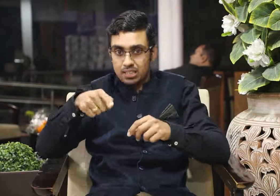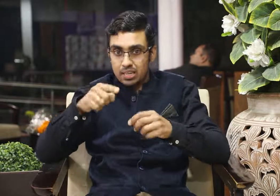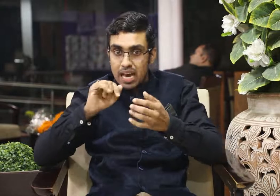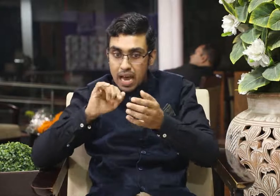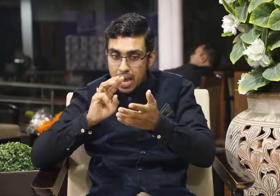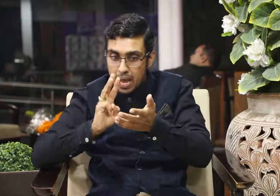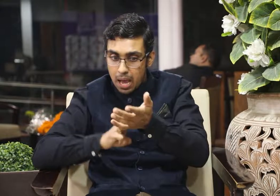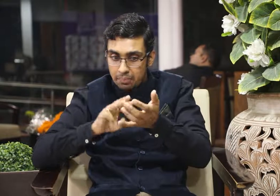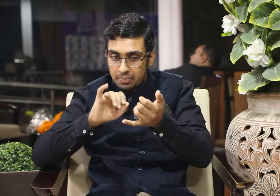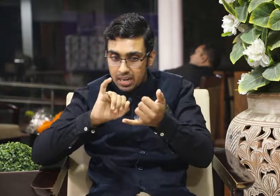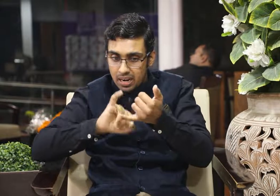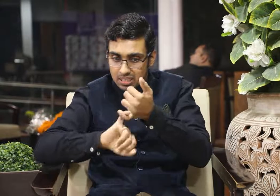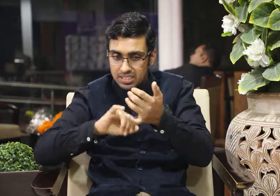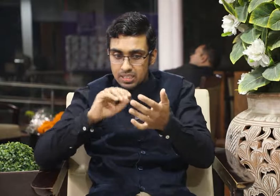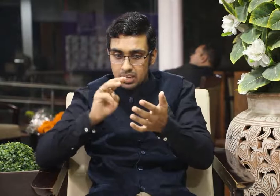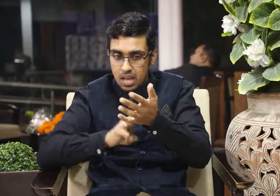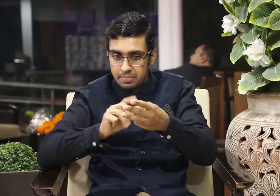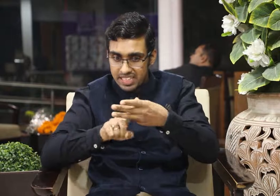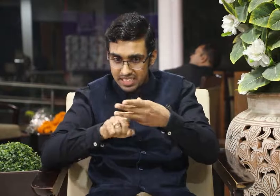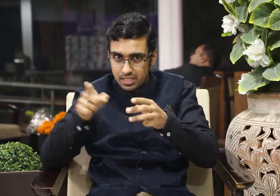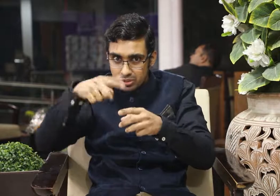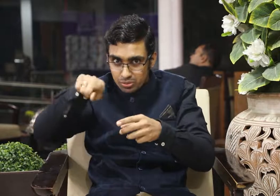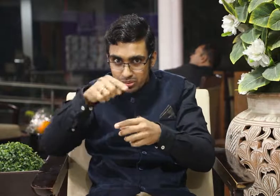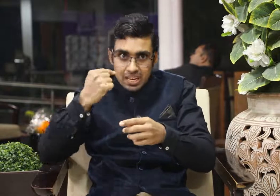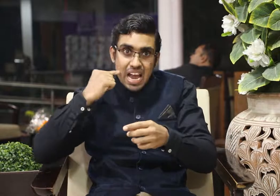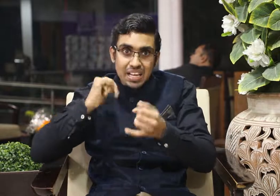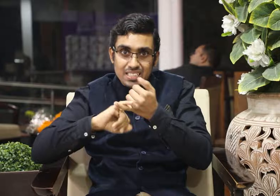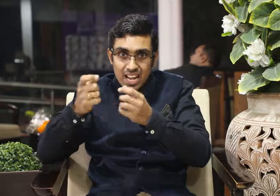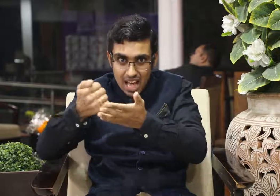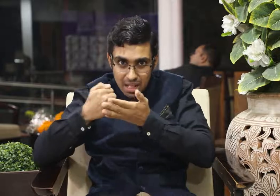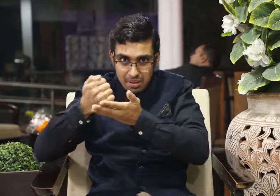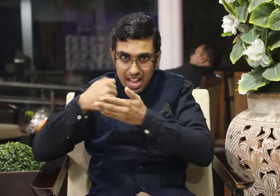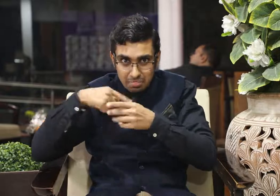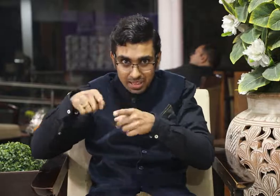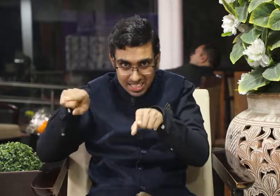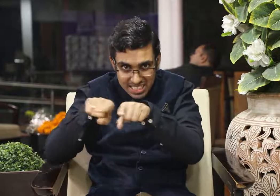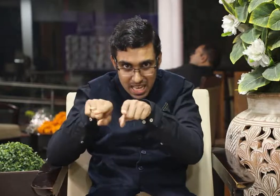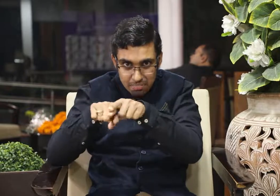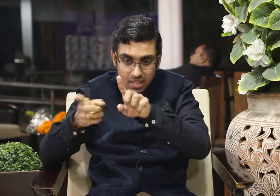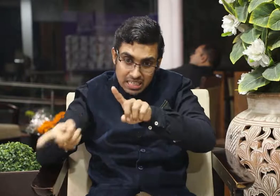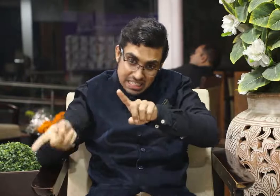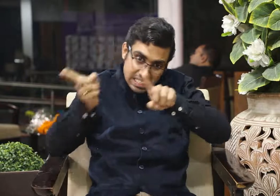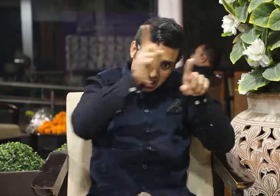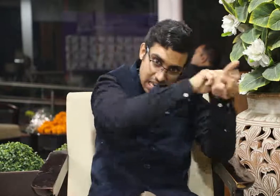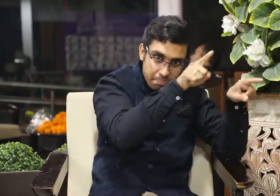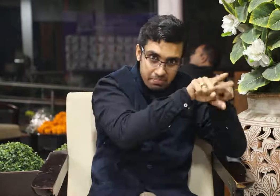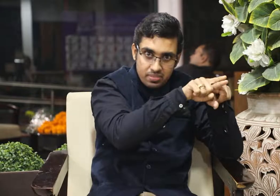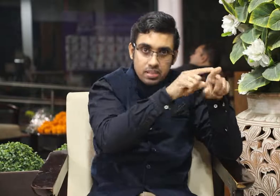सांकेतिक भाषा बहुत अच्छी भाषा है। मिनिस्ट्री ऑफ सोशल जस्टिस जो है बहुत उसके ऊपर अच्छा काम कर रही है और हम लोगों की मदद कर रही है। इसी तरीके